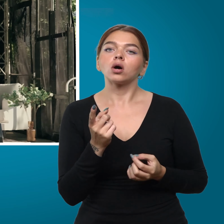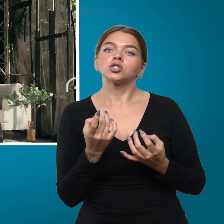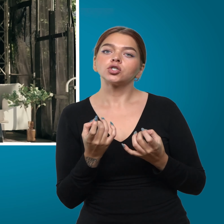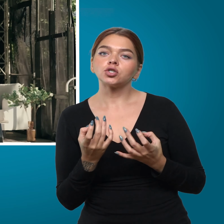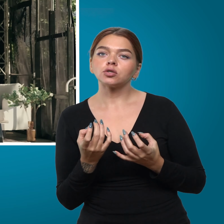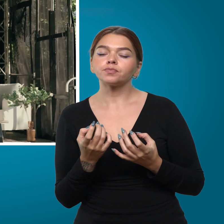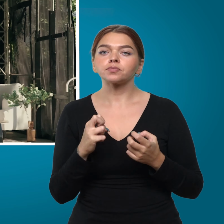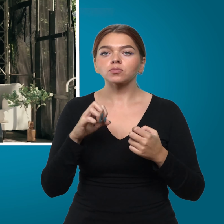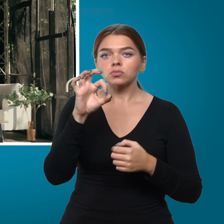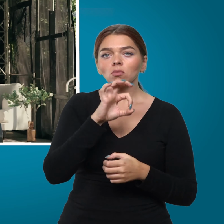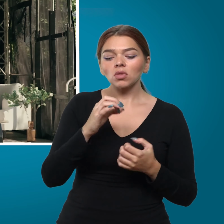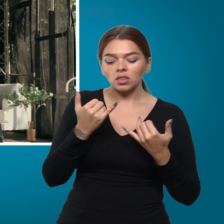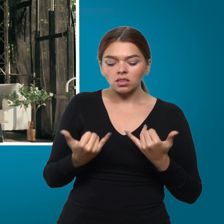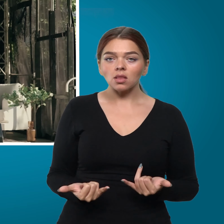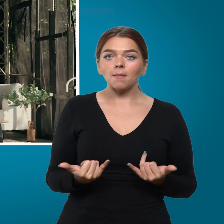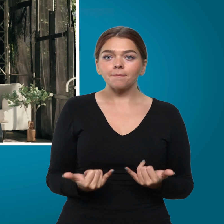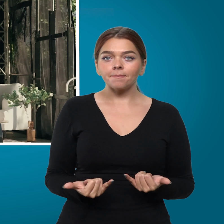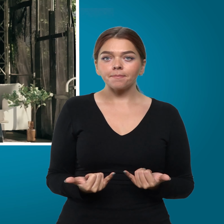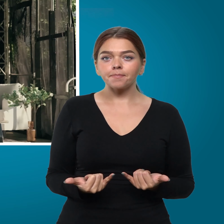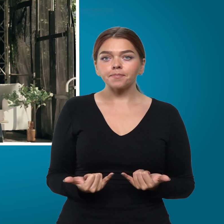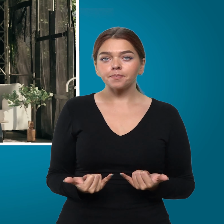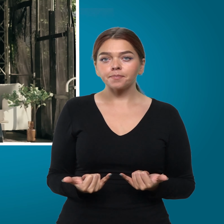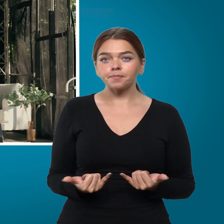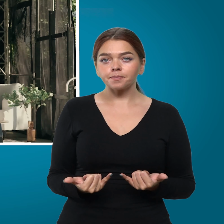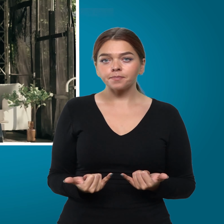viena tokia kaip ir problema mes